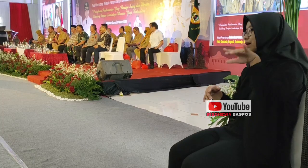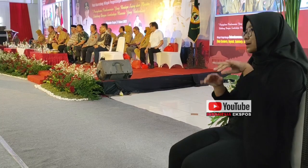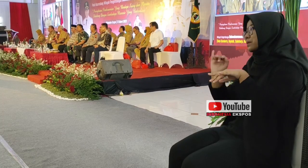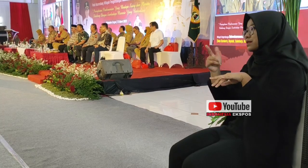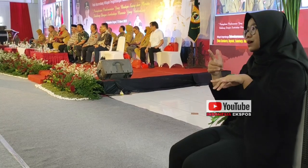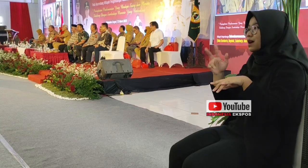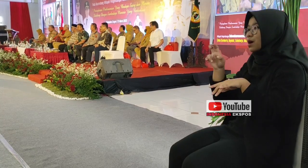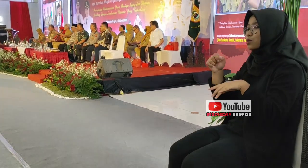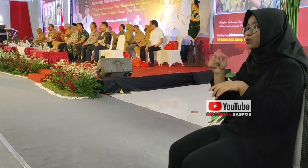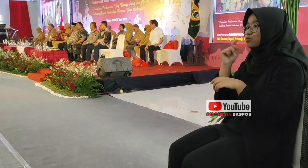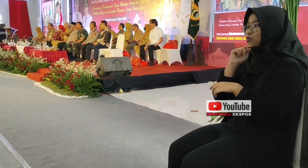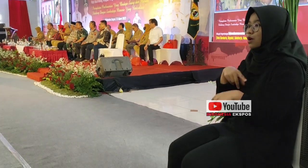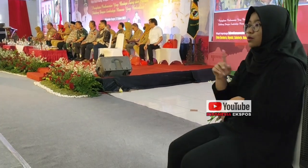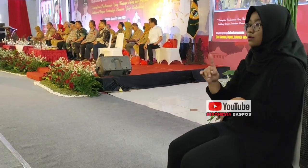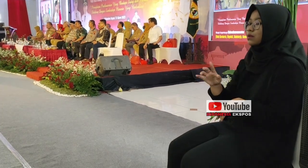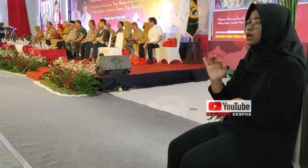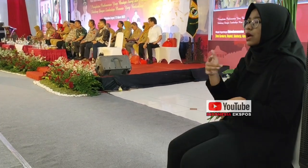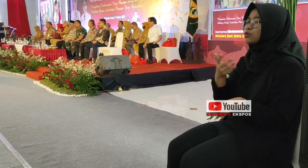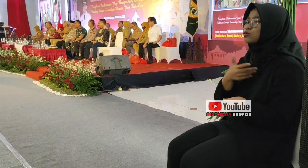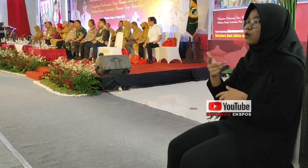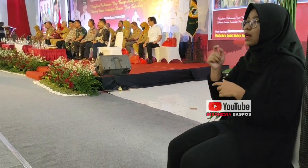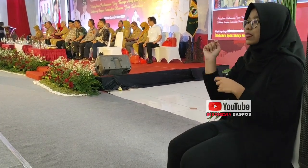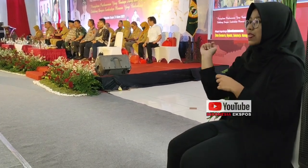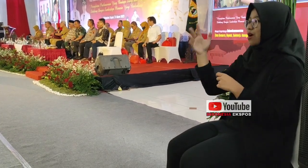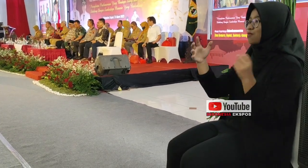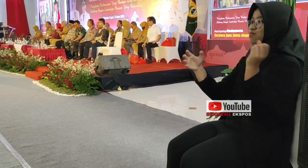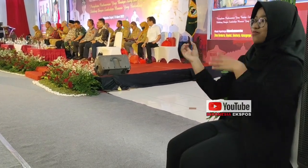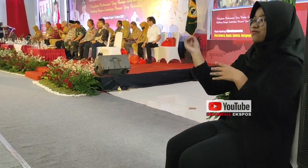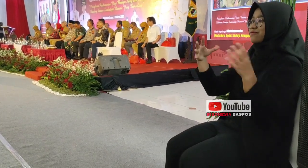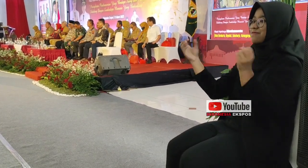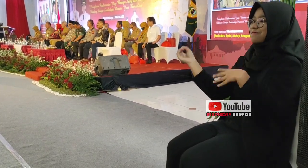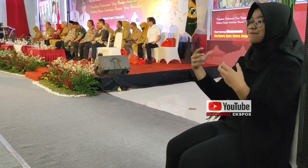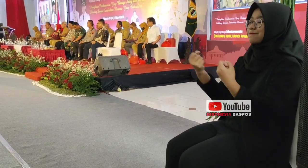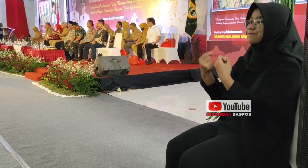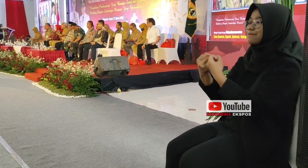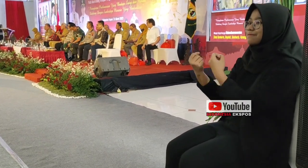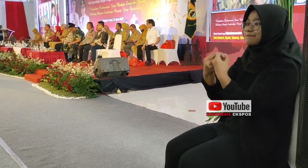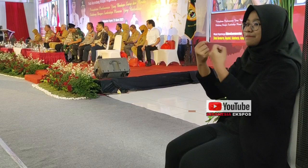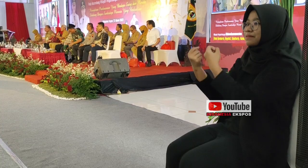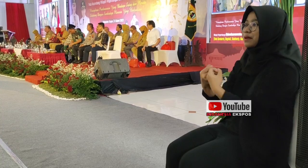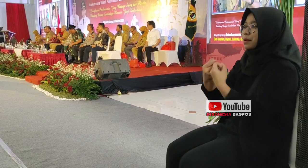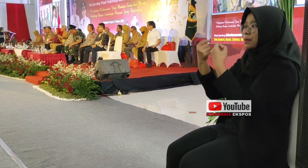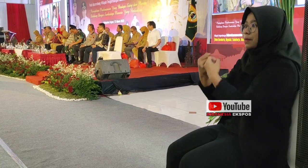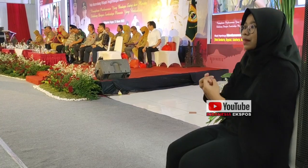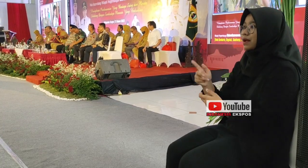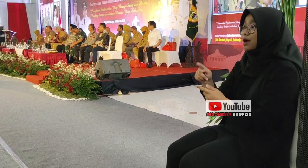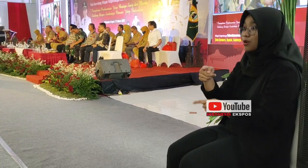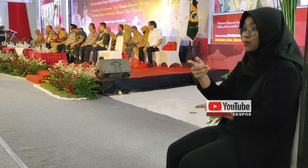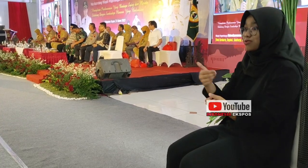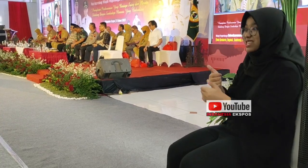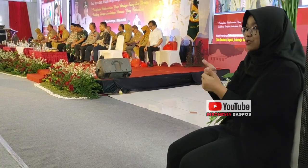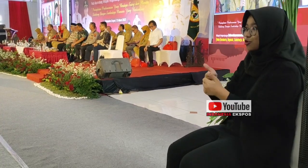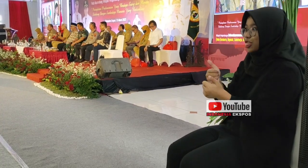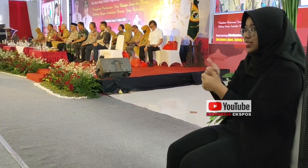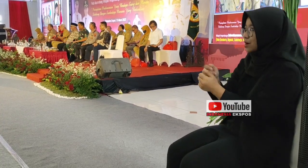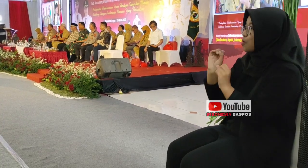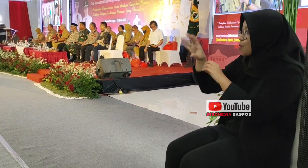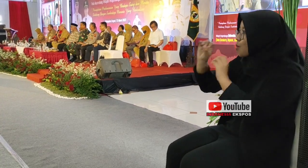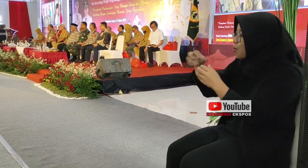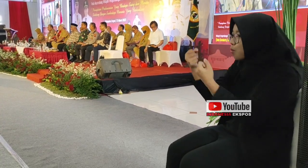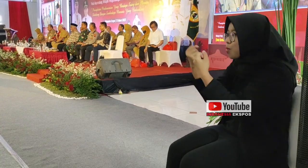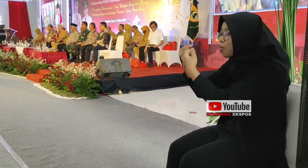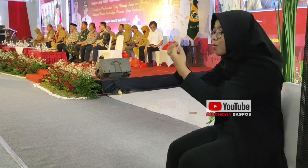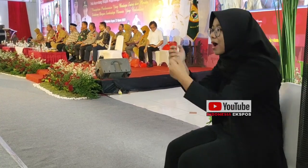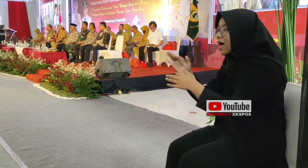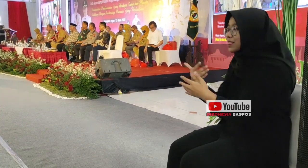baru nurut. Nah itu kan ada suka tawuran, sekolah sini nyerbu sekolah sana. Kalau ada kayak gitu kamu ikut nyerbu atau ikut ngandani